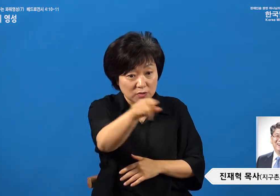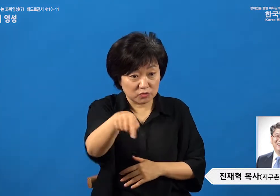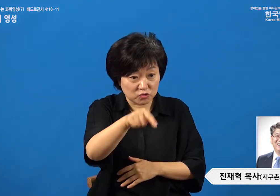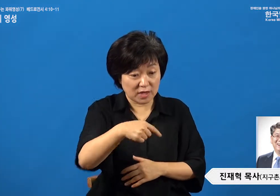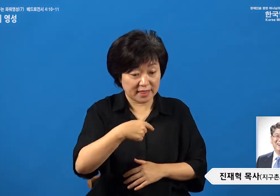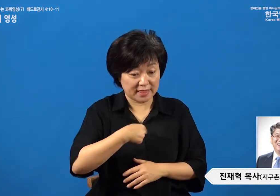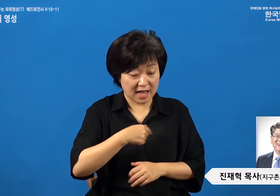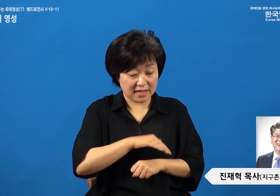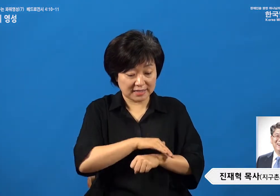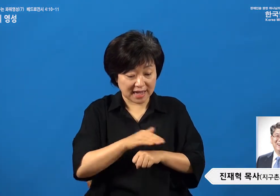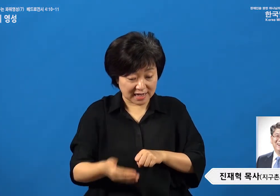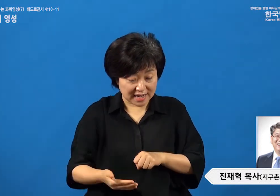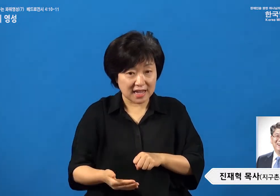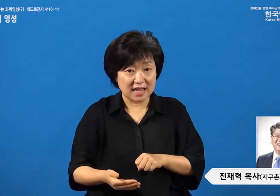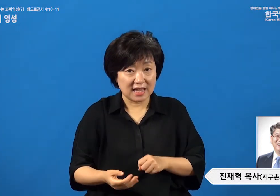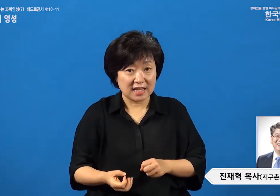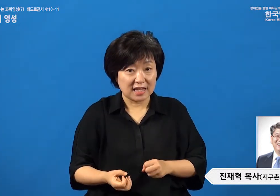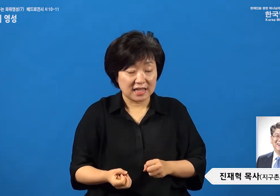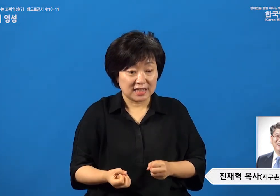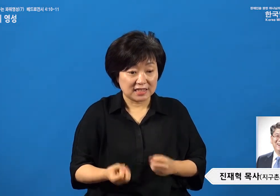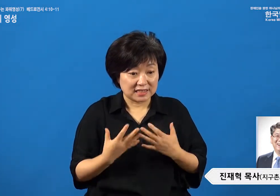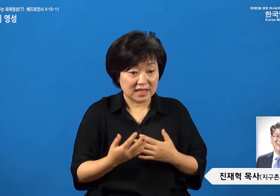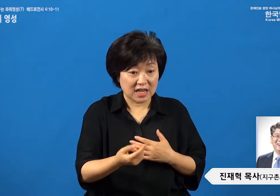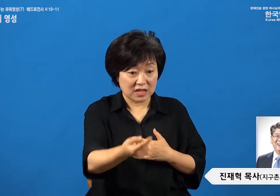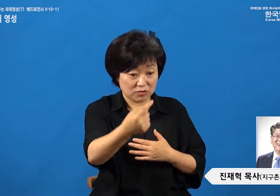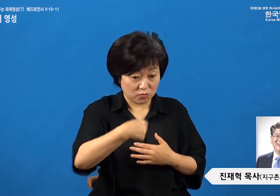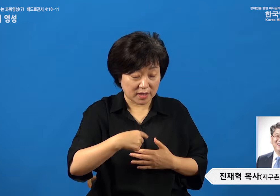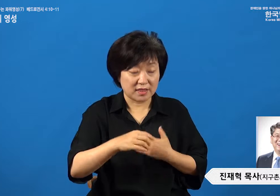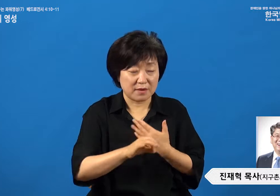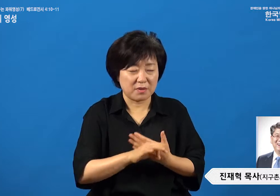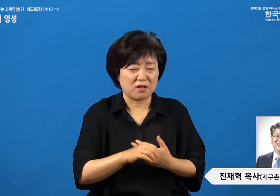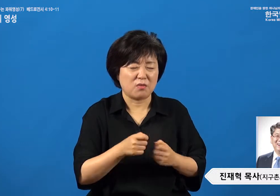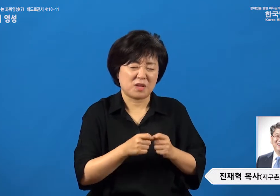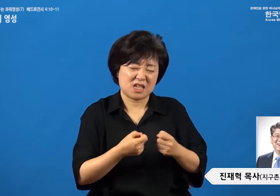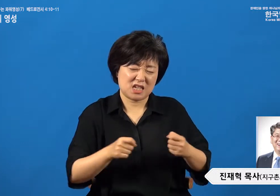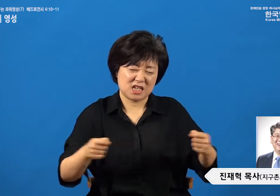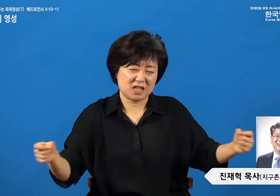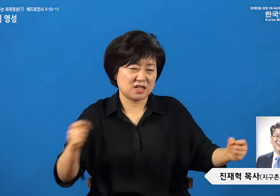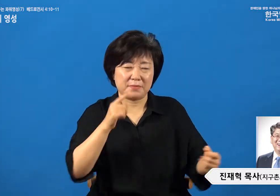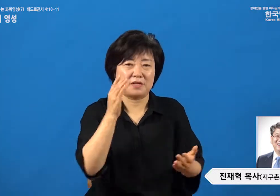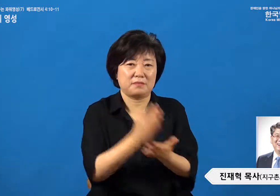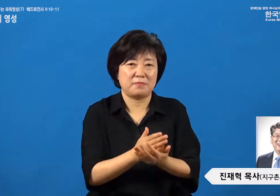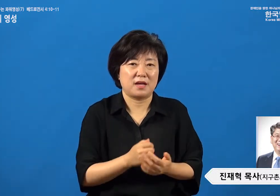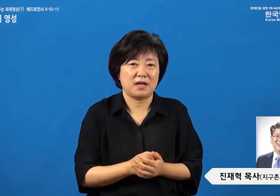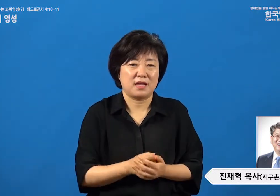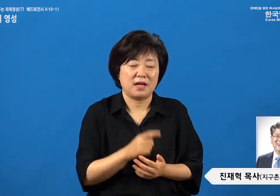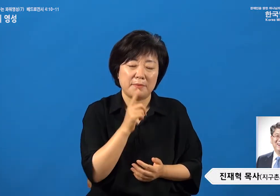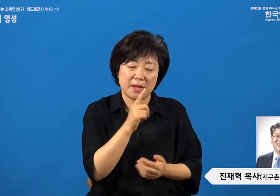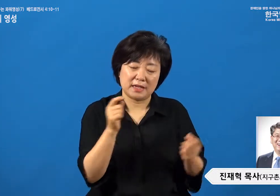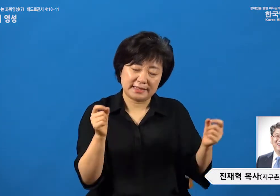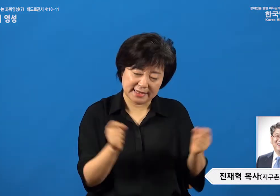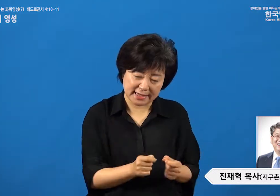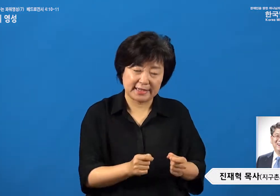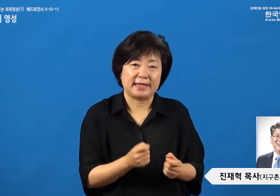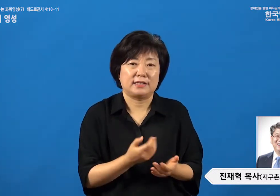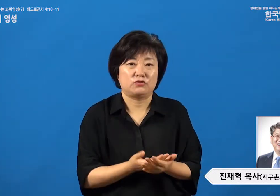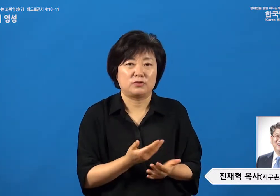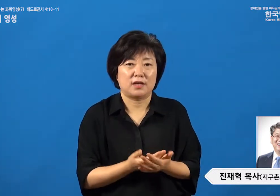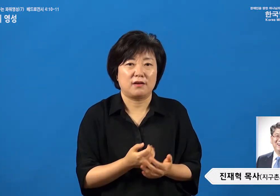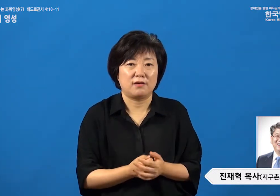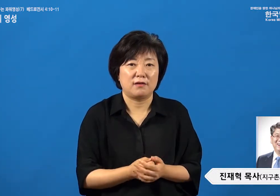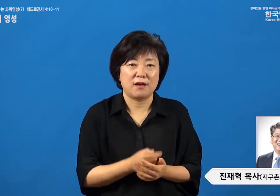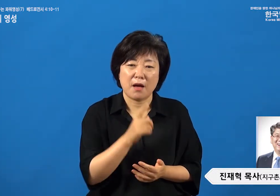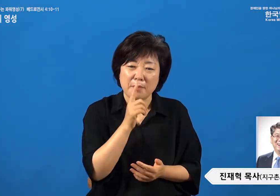혹시 누가 저의 장례식에 계시다면 부디 길게 하지 말아 주십시오. 저의 장례식 조사도 짧게 해달라고 말씀해